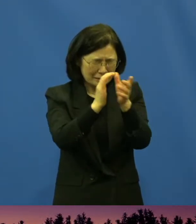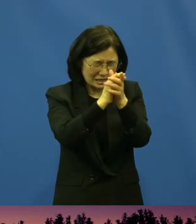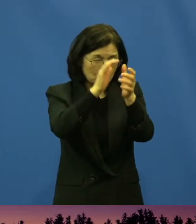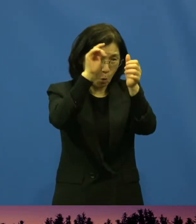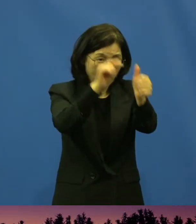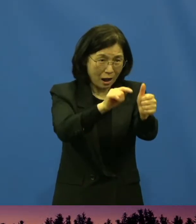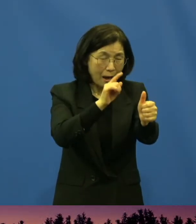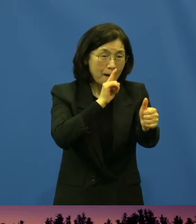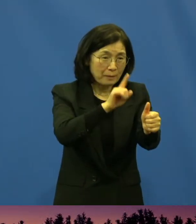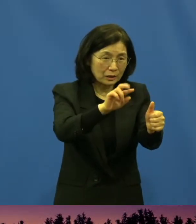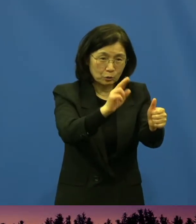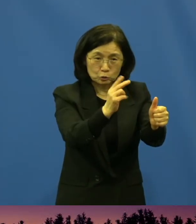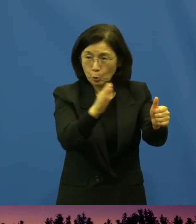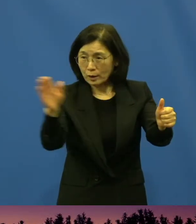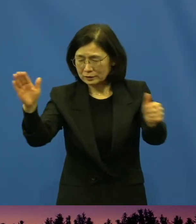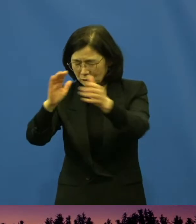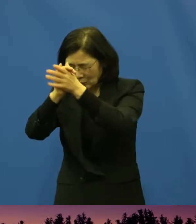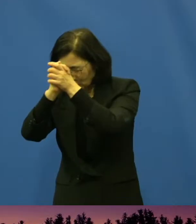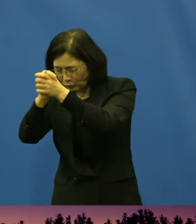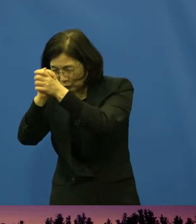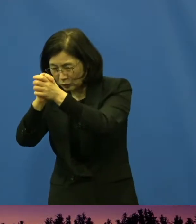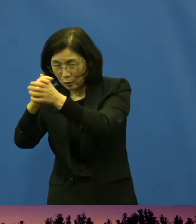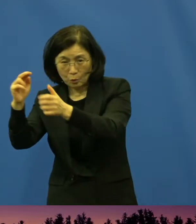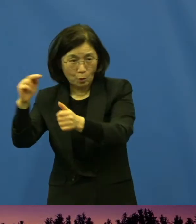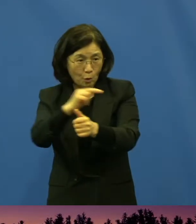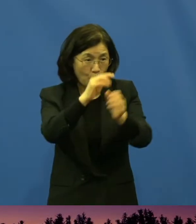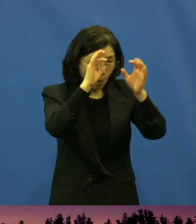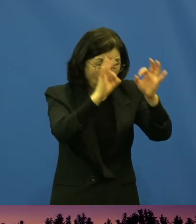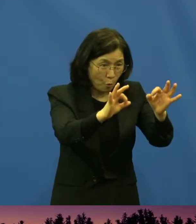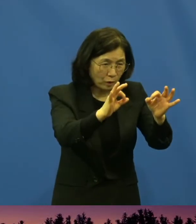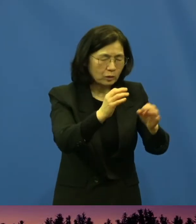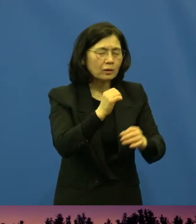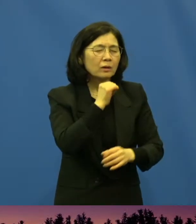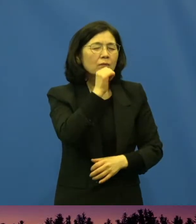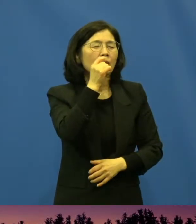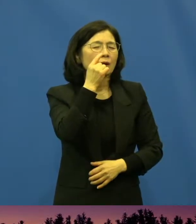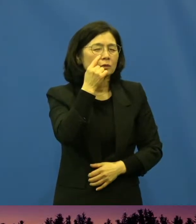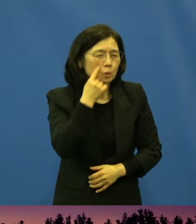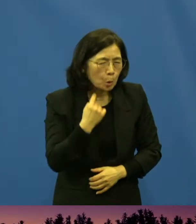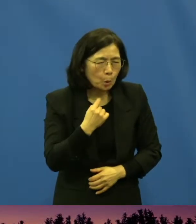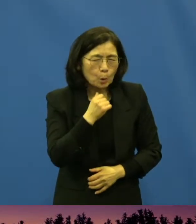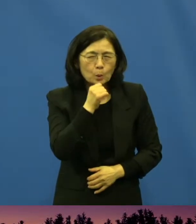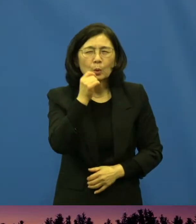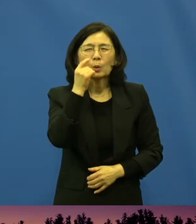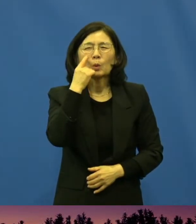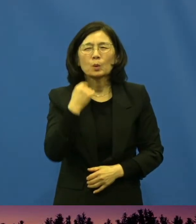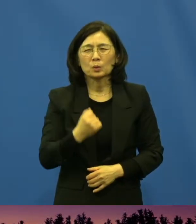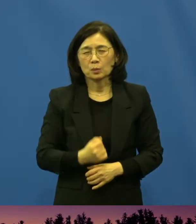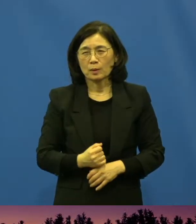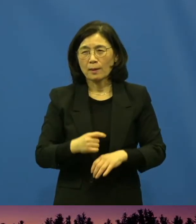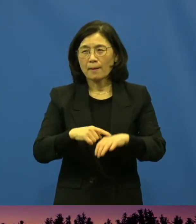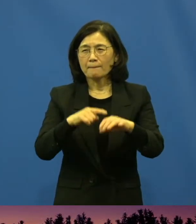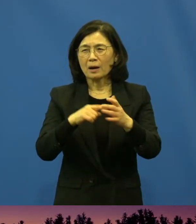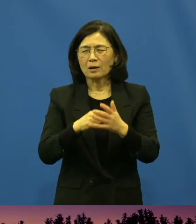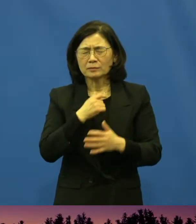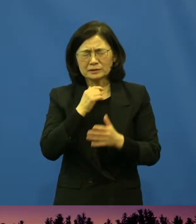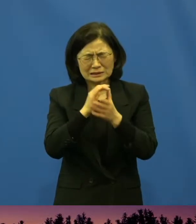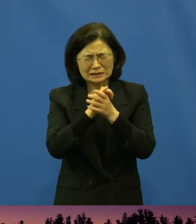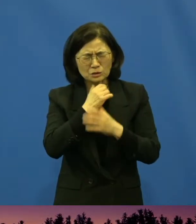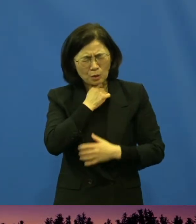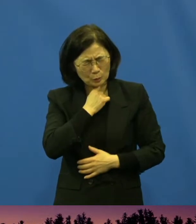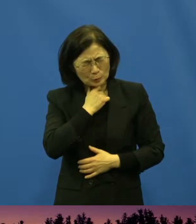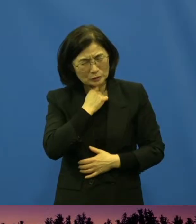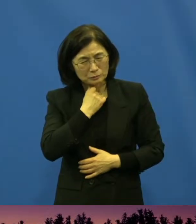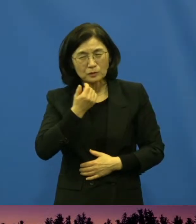그때 주님이 하신 말씀이 뭐예요? 마음은 원이로되 육신이 약하구나.